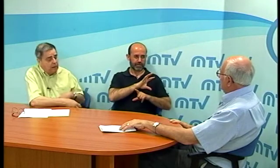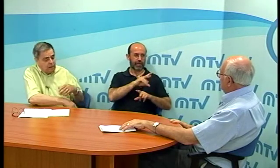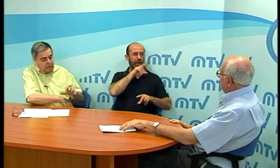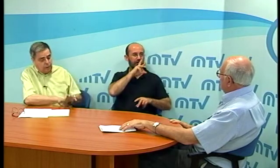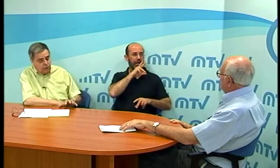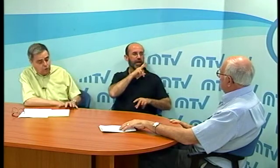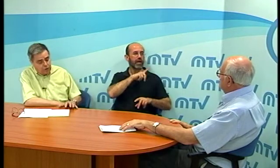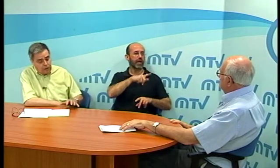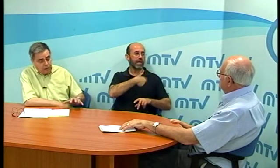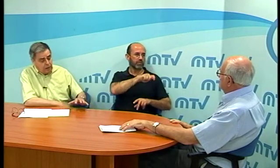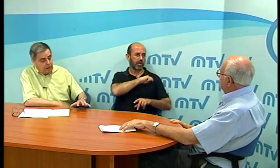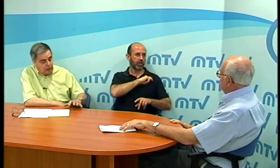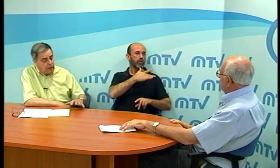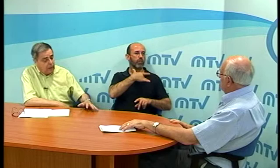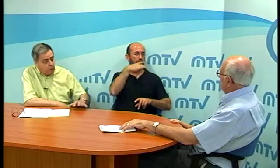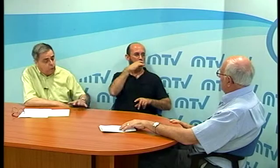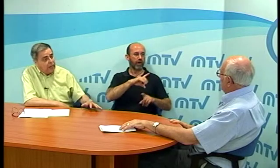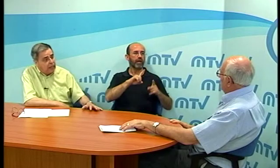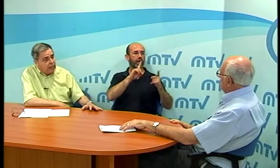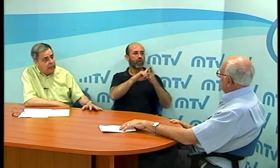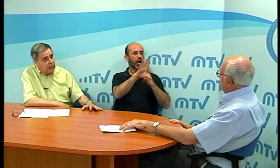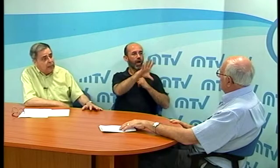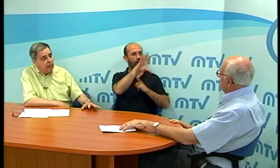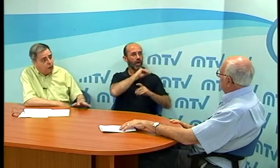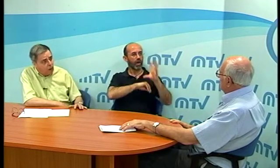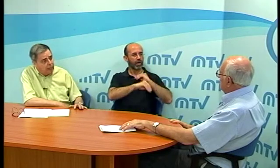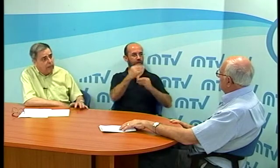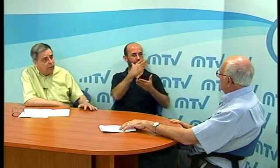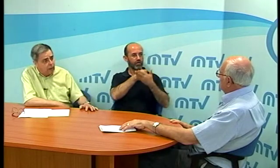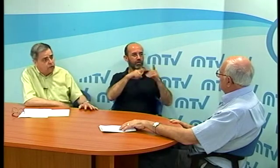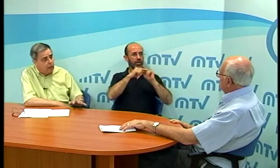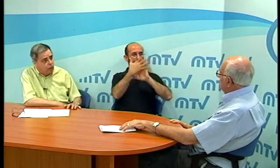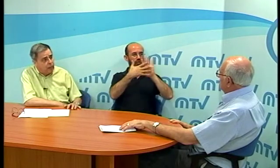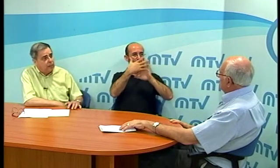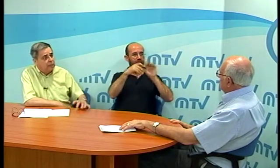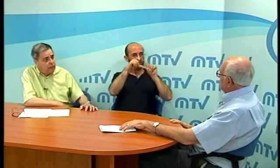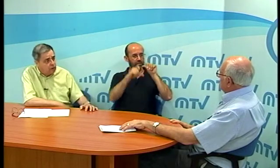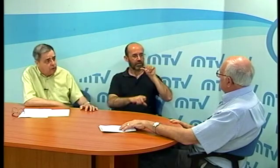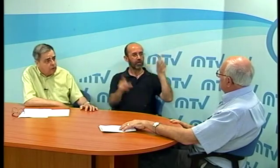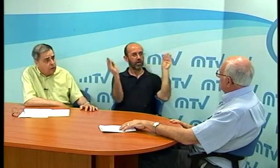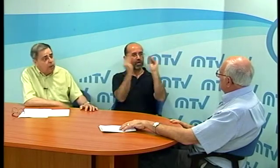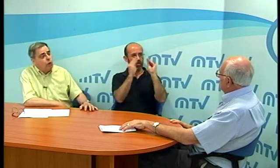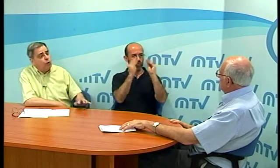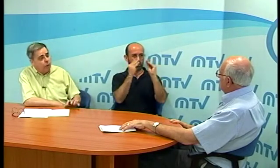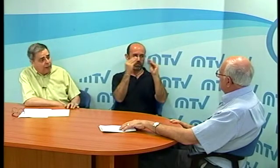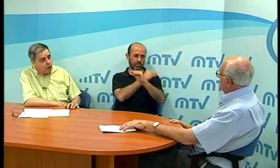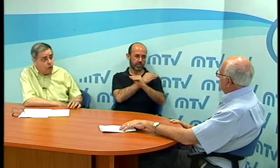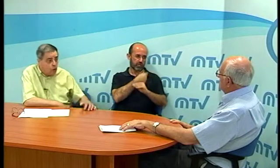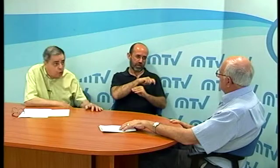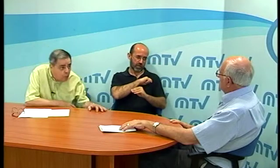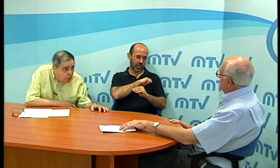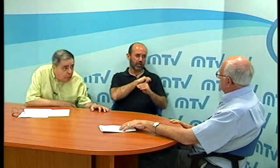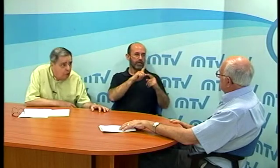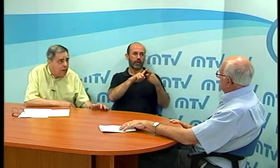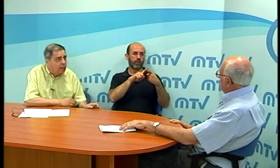hispana entonces intercomunican el lenguaje de las manos, el lenguaje del signo con el español,